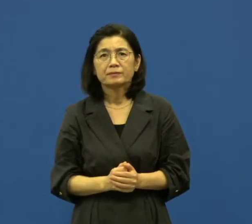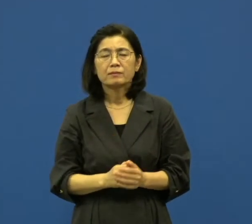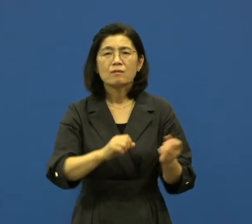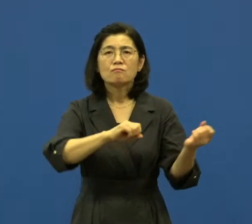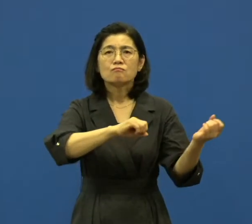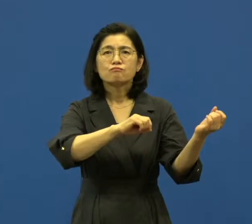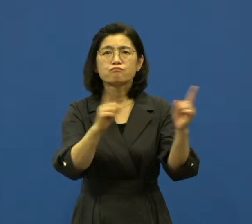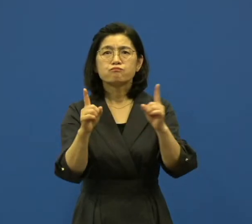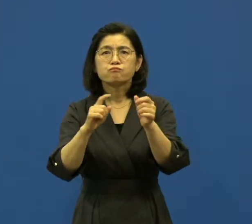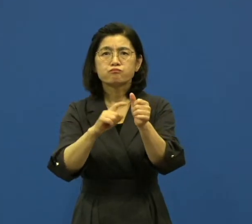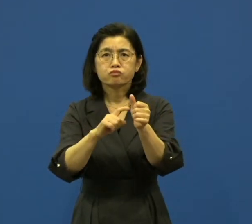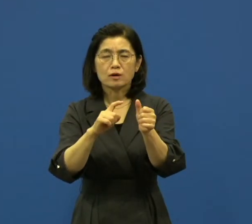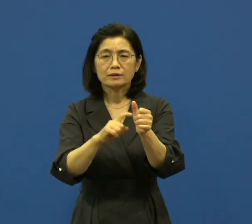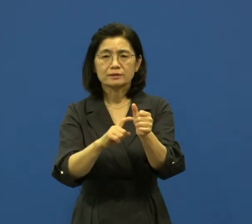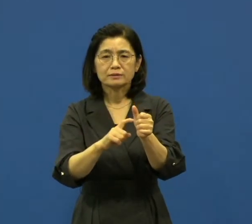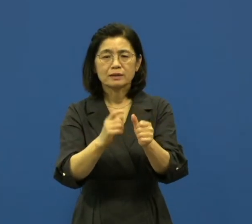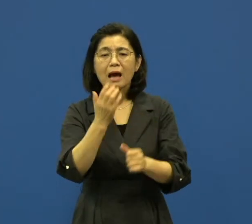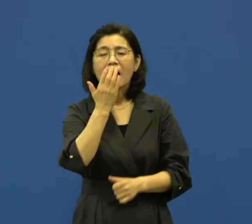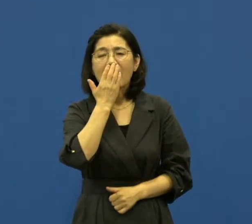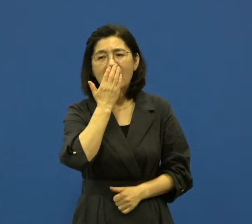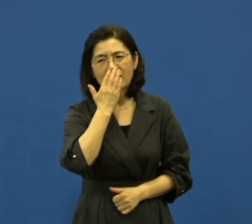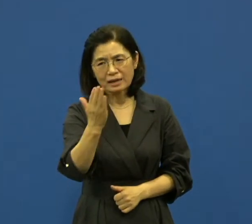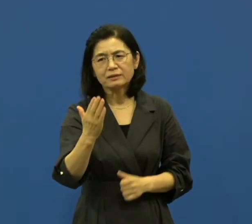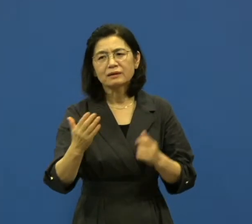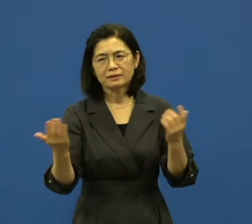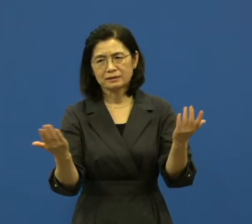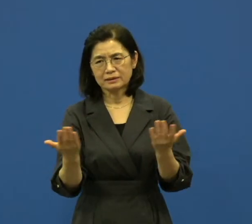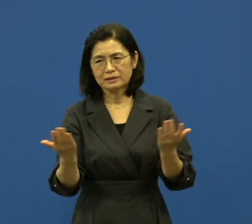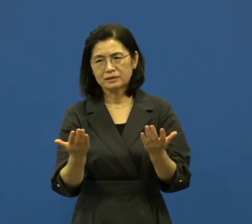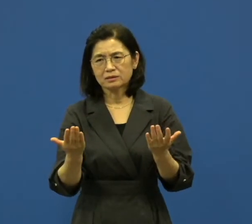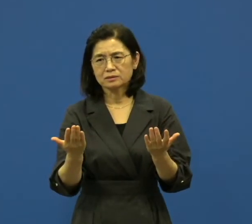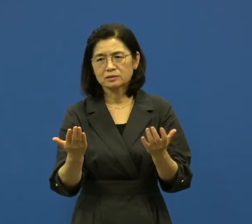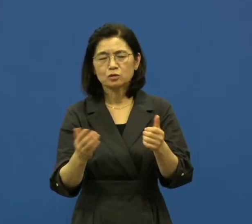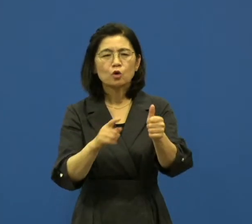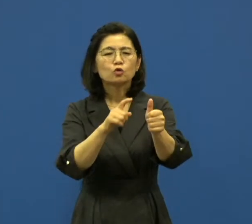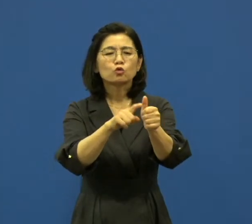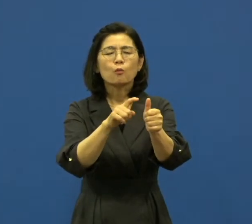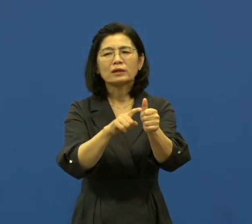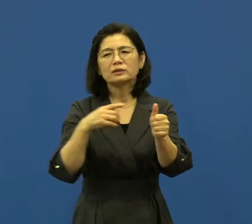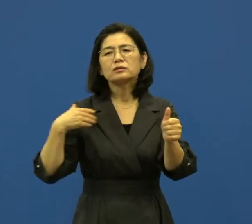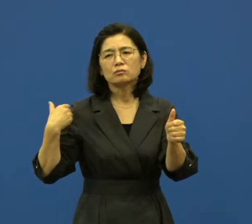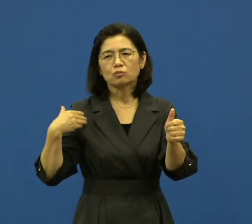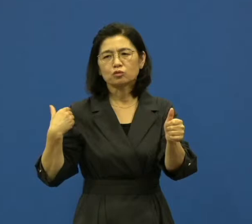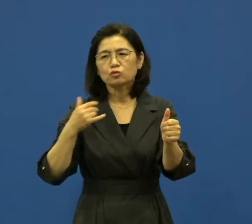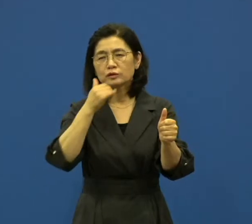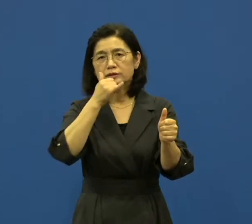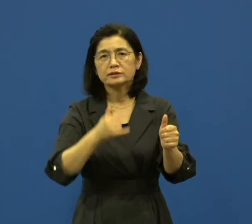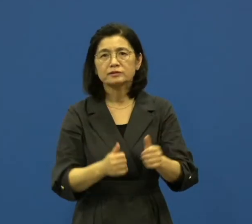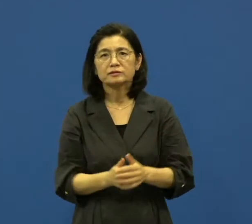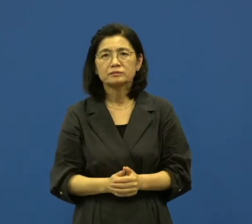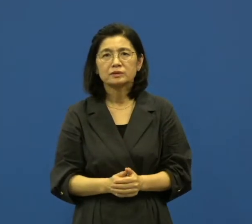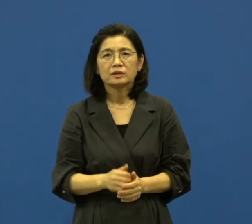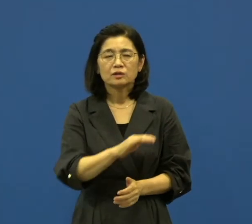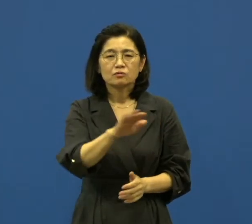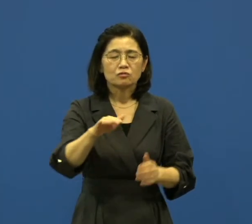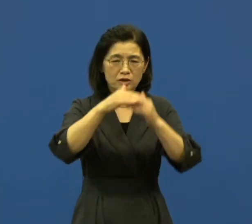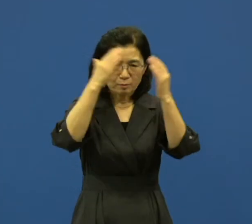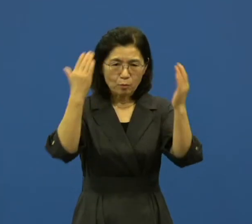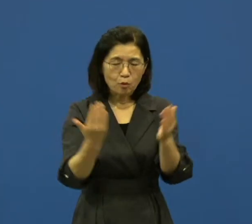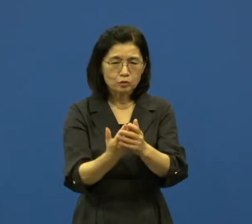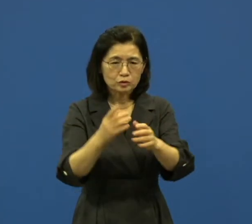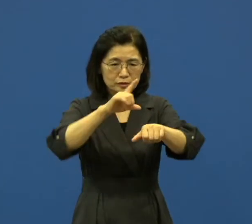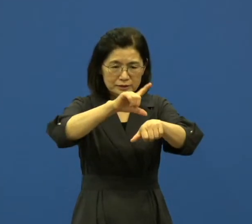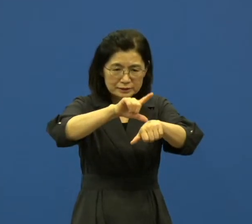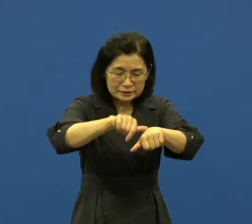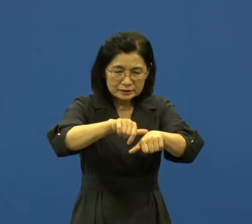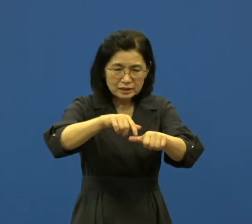부활은 가능한 것입니다. 여러분, 오늘 우리 믿음의 훈련을 할 때 중요한 것은 우리의 모든 시간과 사건